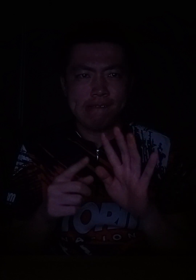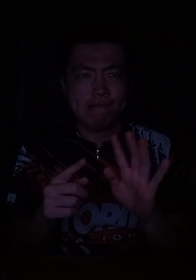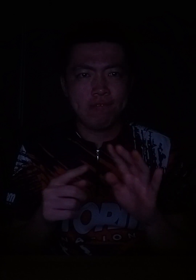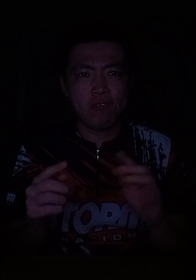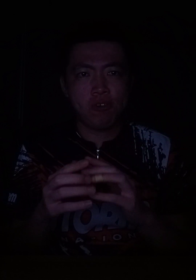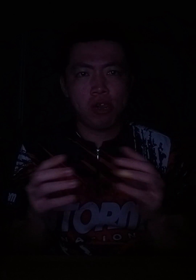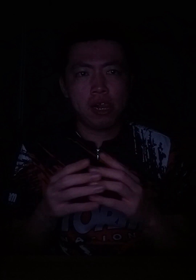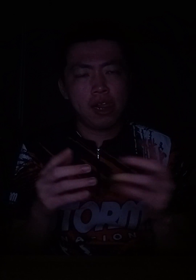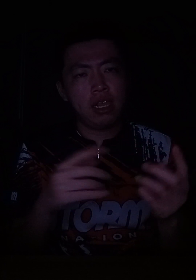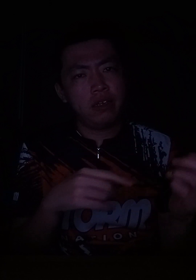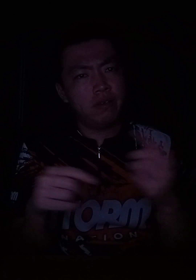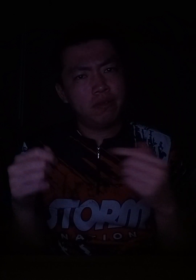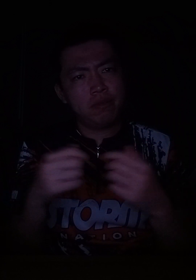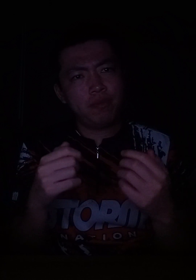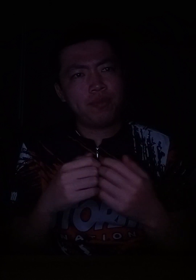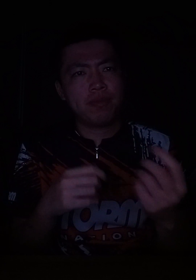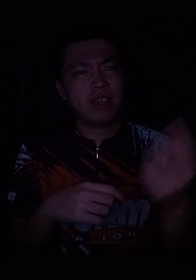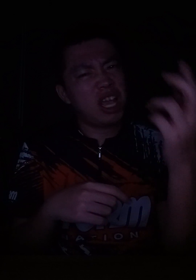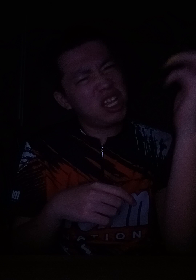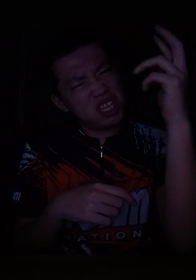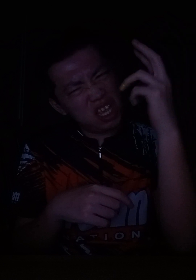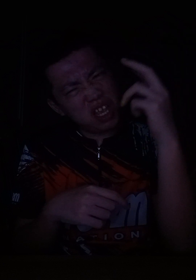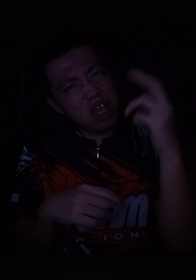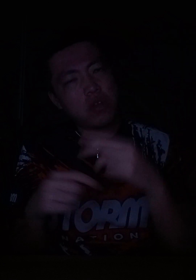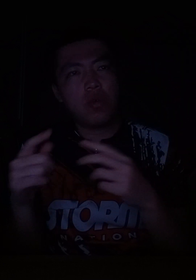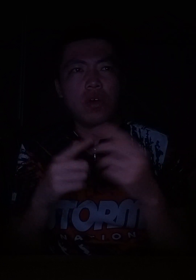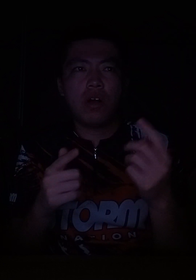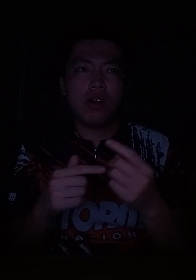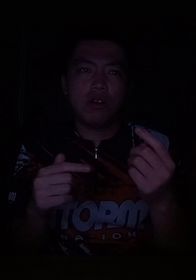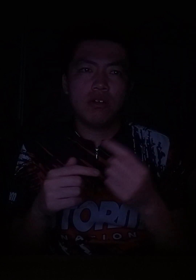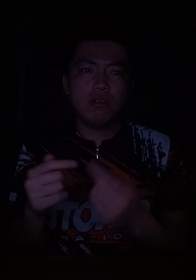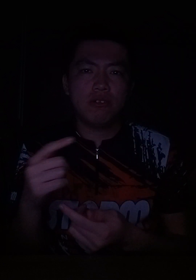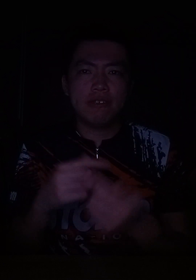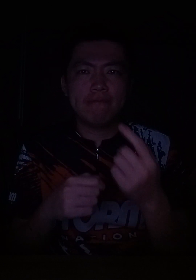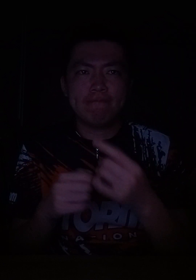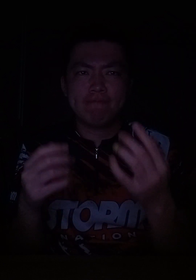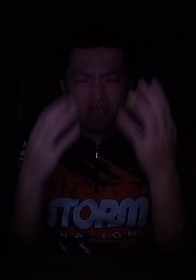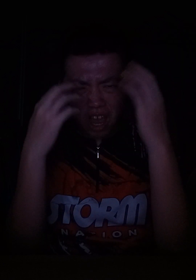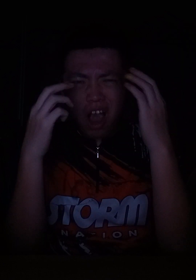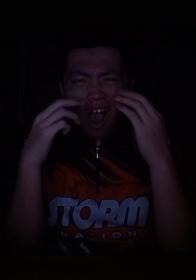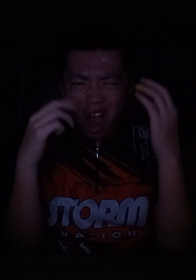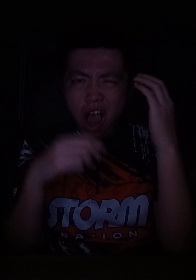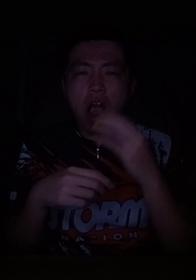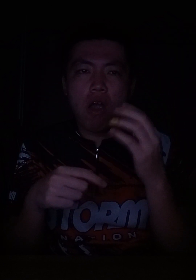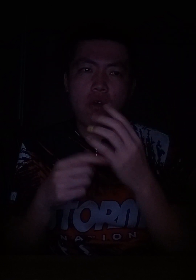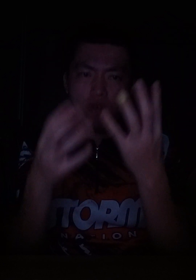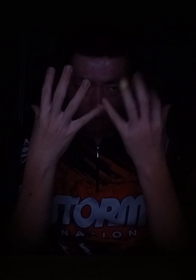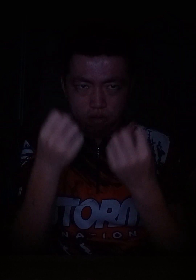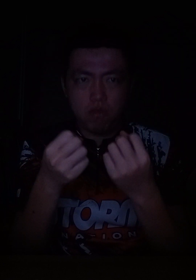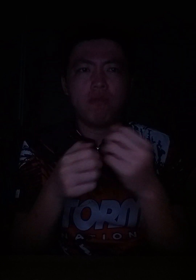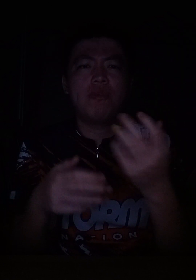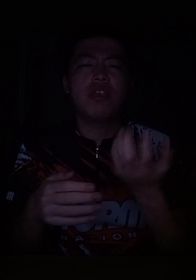오더라고요. 나중에 사고 난 걸 알았어요. 해가 좀 쨍쨍해가지고 평소보다 좀 덥고 사람도 많고 좀